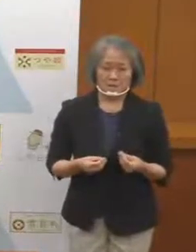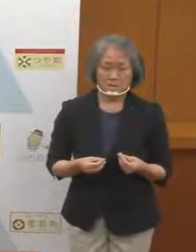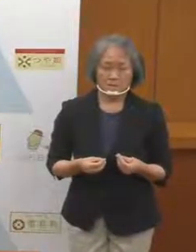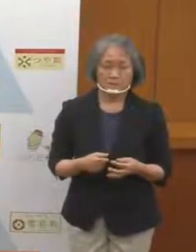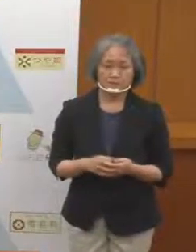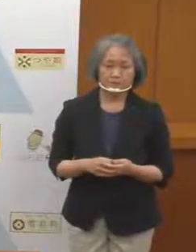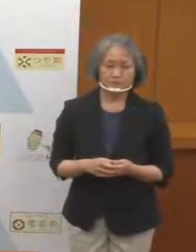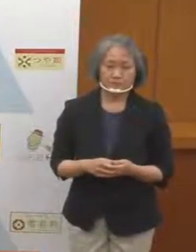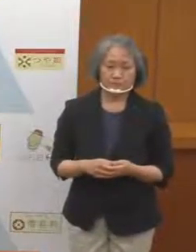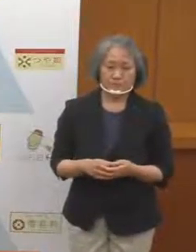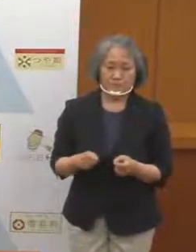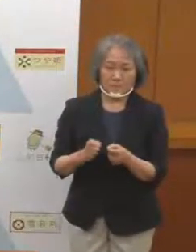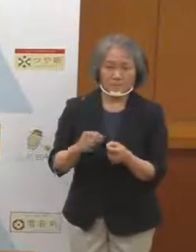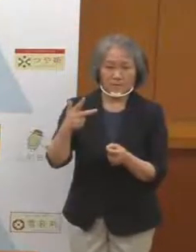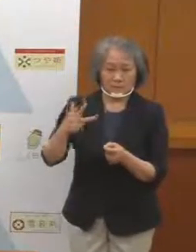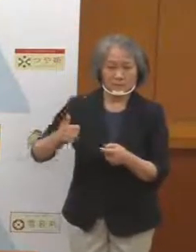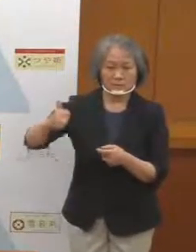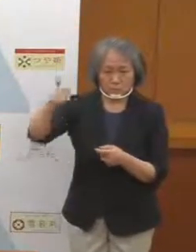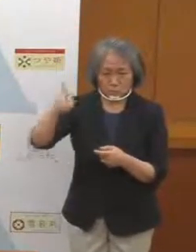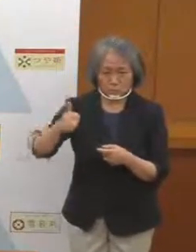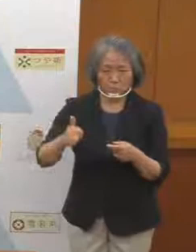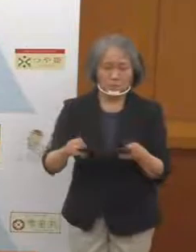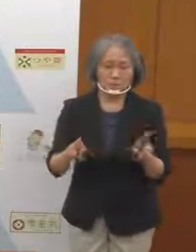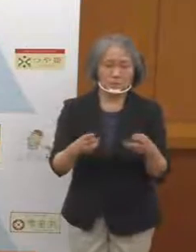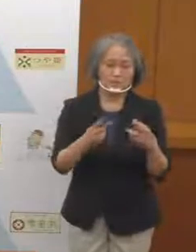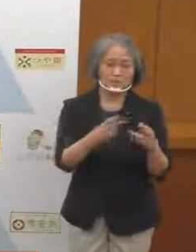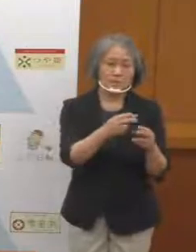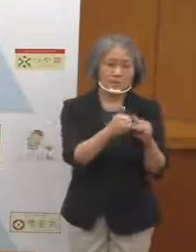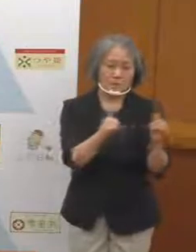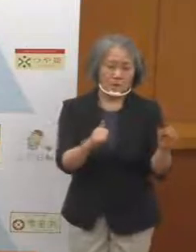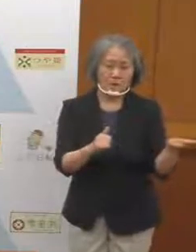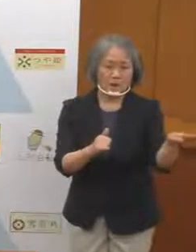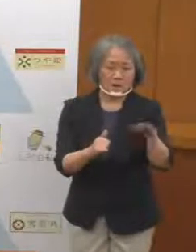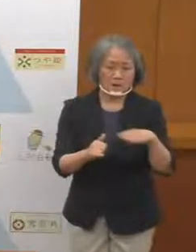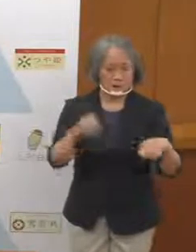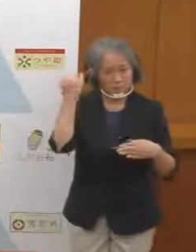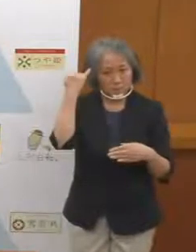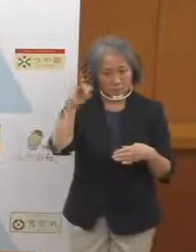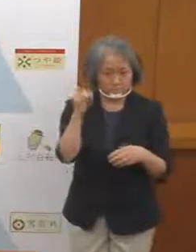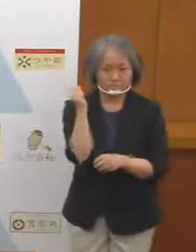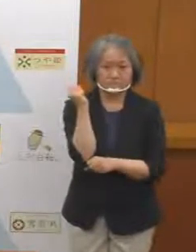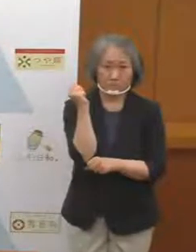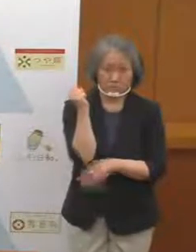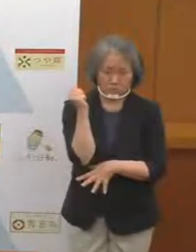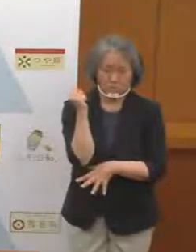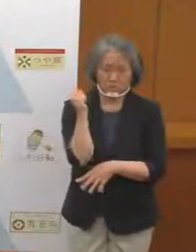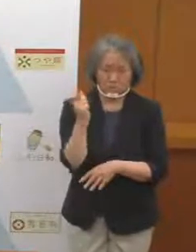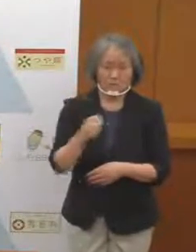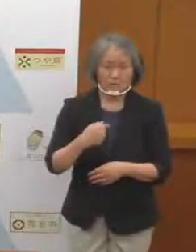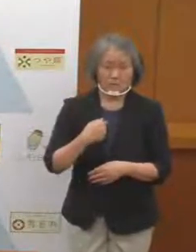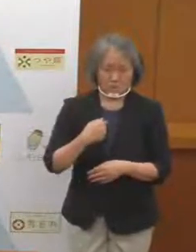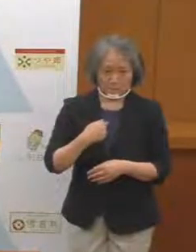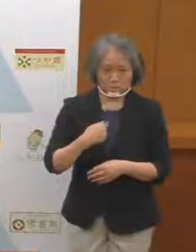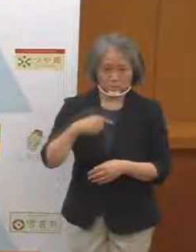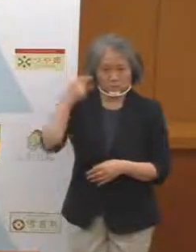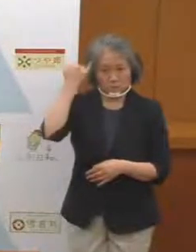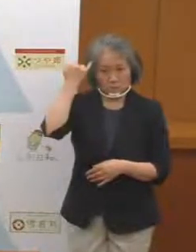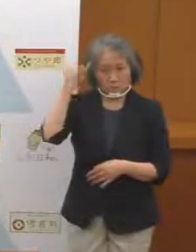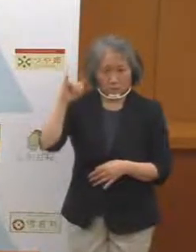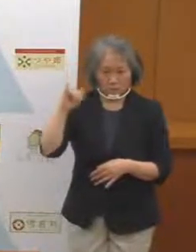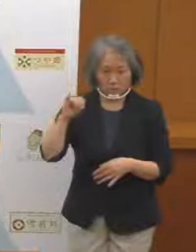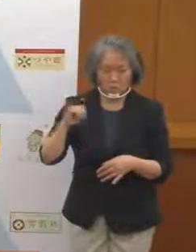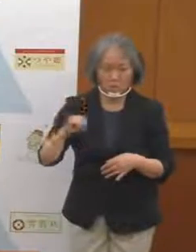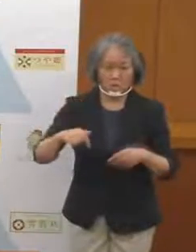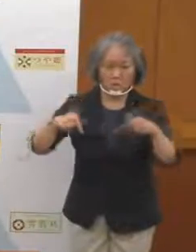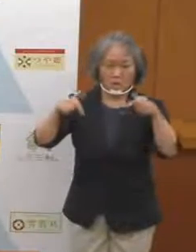山形市長さんや専門家からのご意見を踏まえ今後私からの意見を関西電力